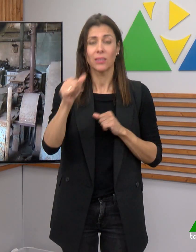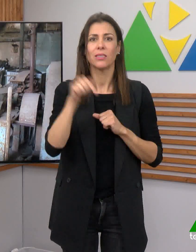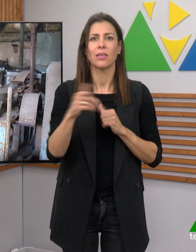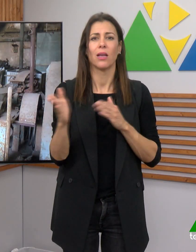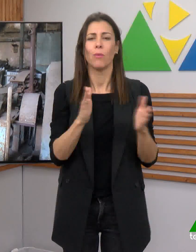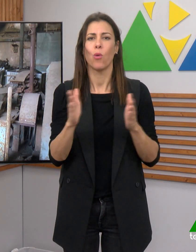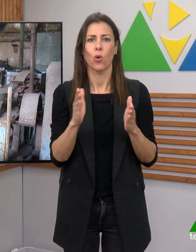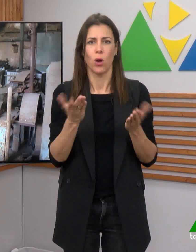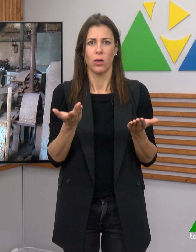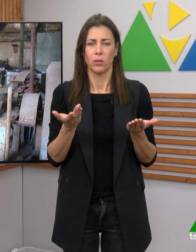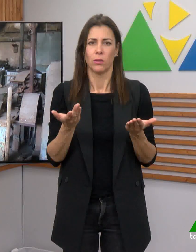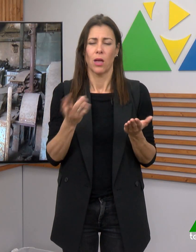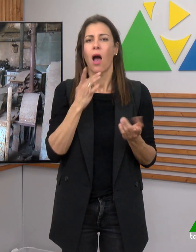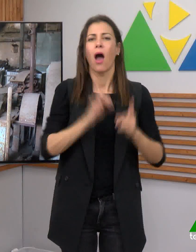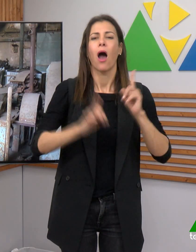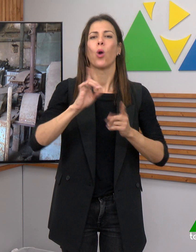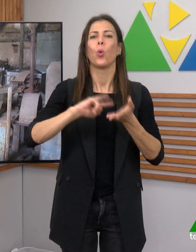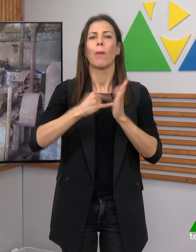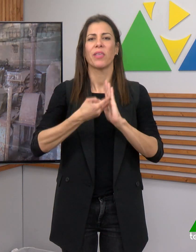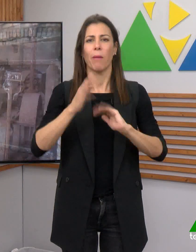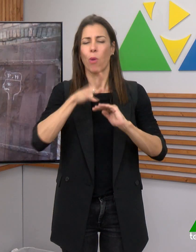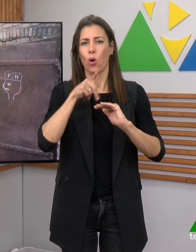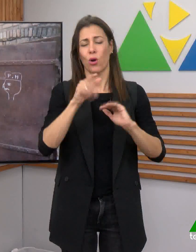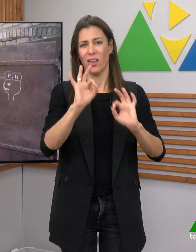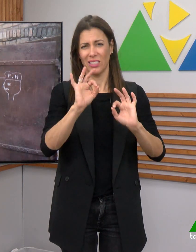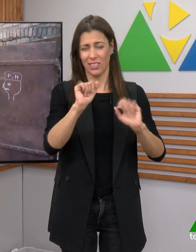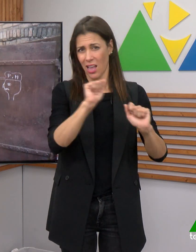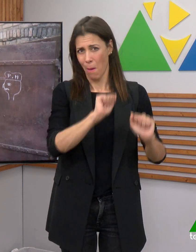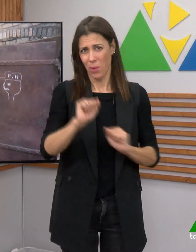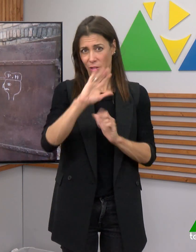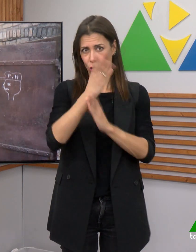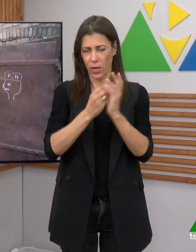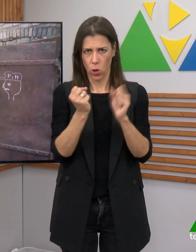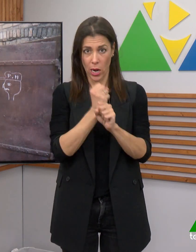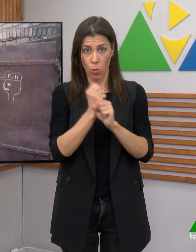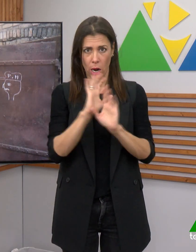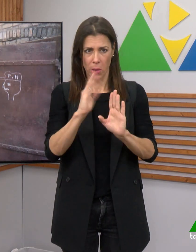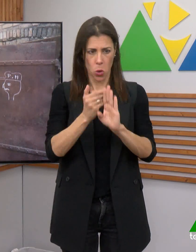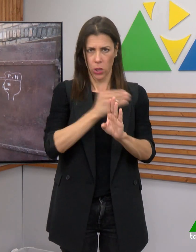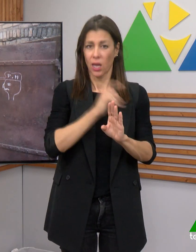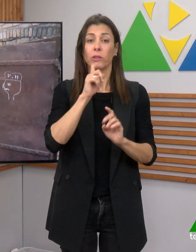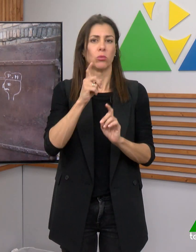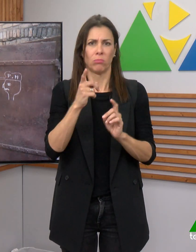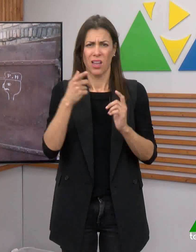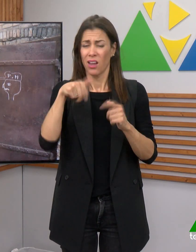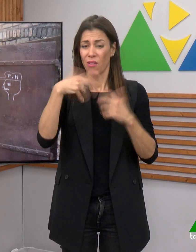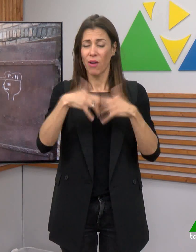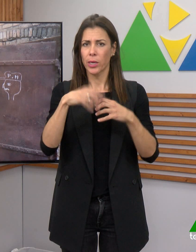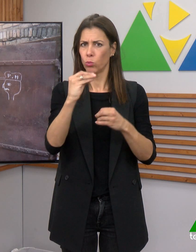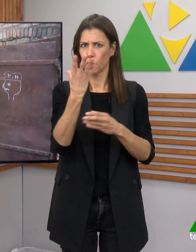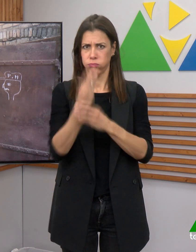época ya, algunas medidas de prevención de riesgos laborales. La fábrica ha tenido muchos accidentes,